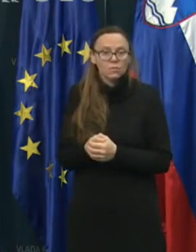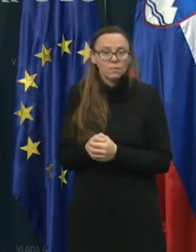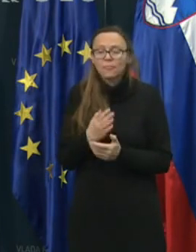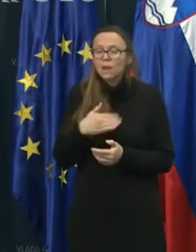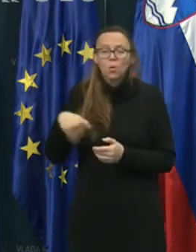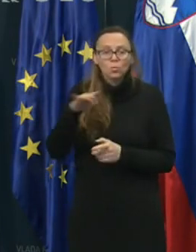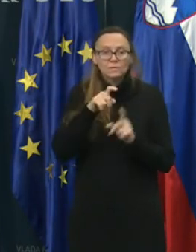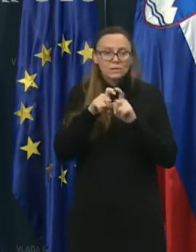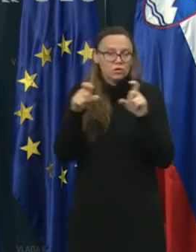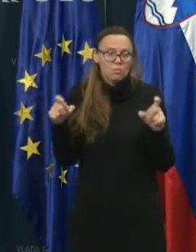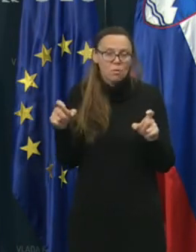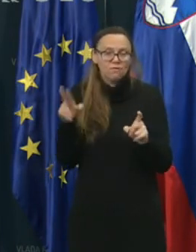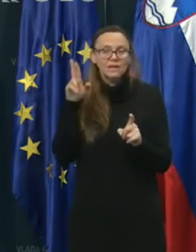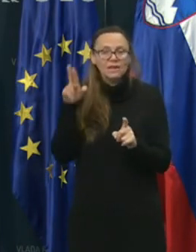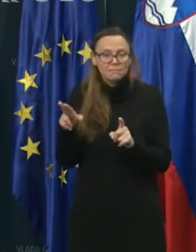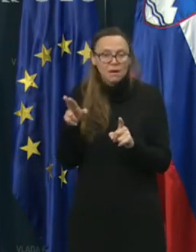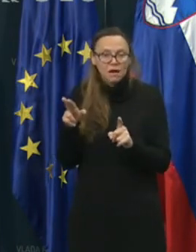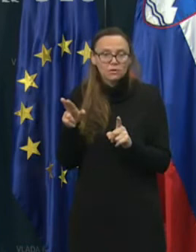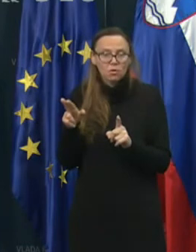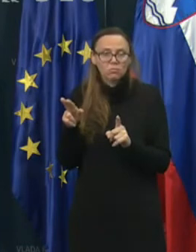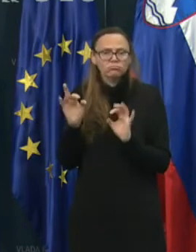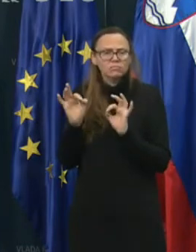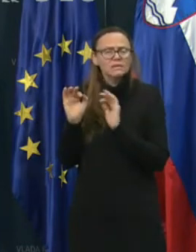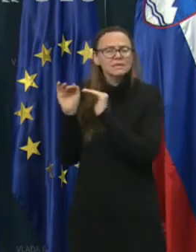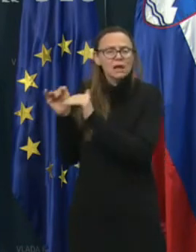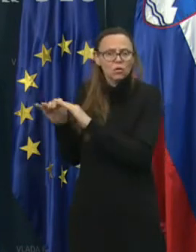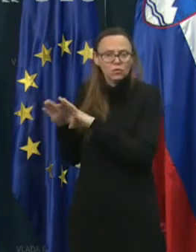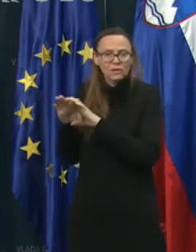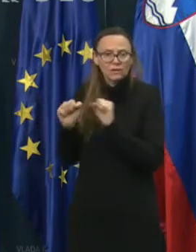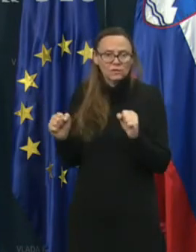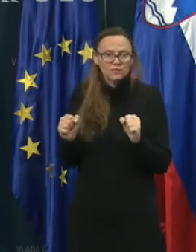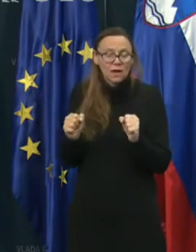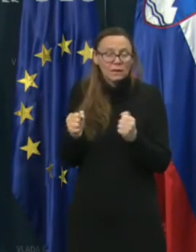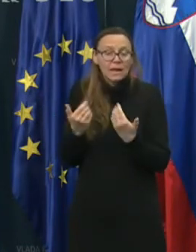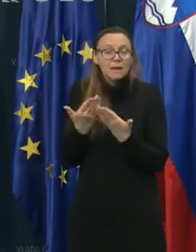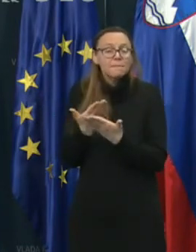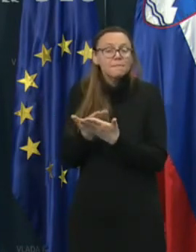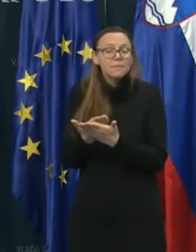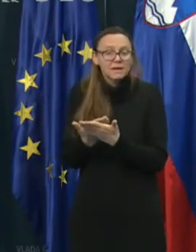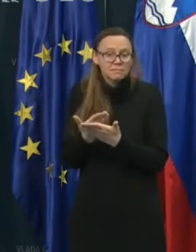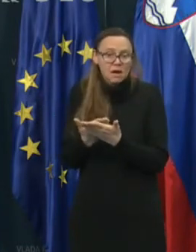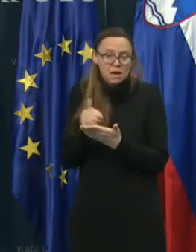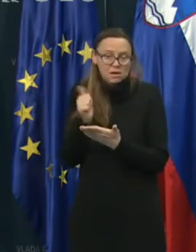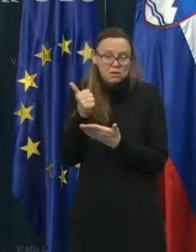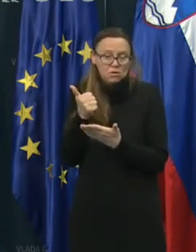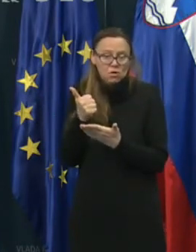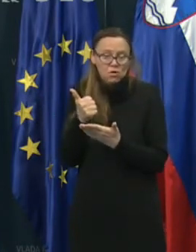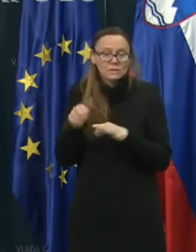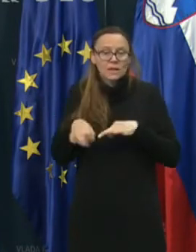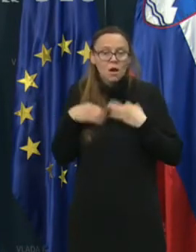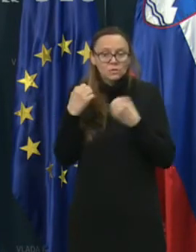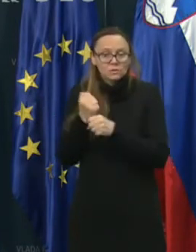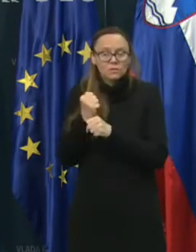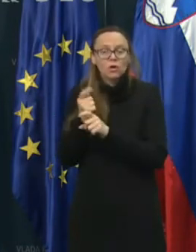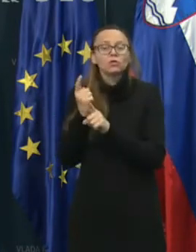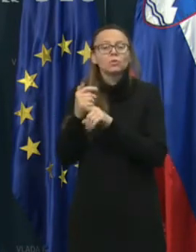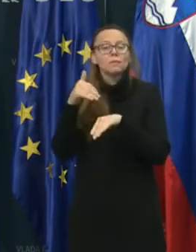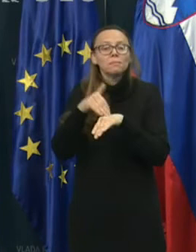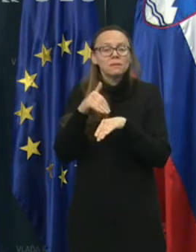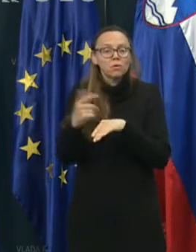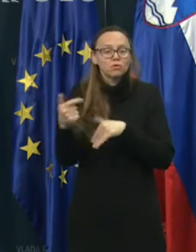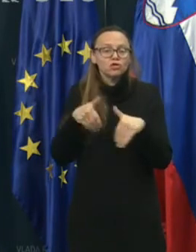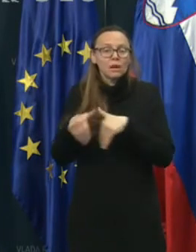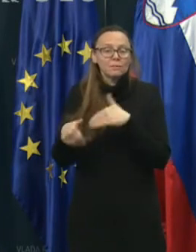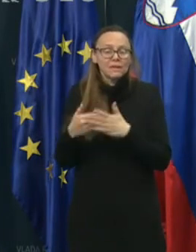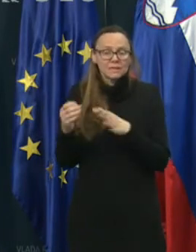Vsi domovi imajo zagotovljeno izvajanje primarne zdravstvene dejavnosti. In tudi priporočilo iz Ministrstva